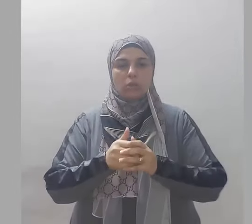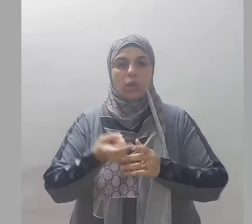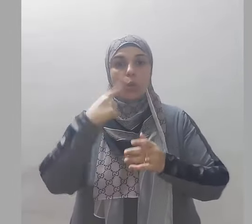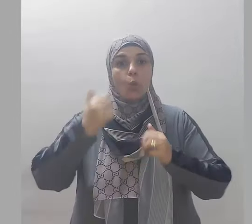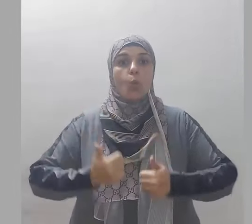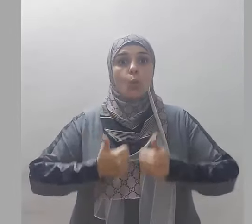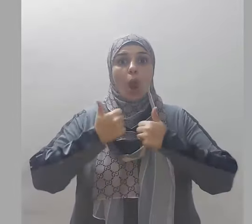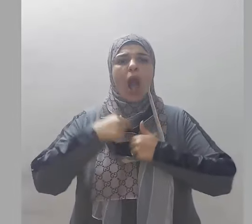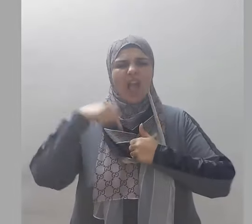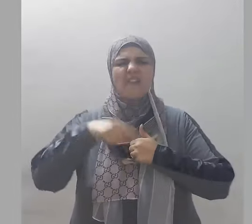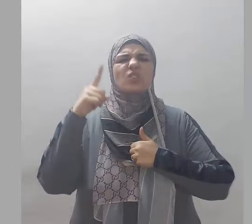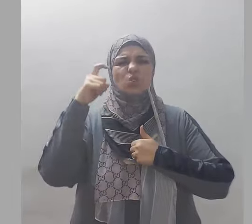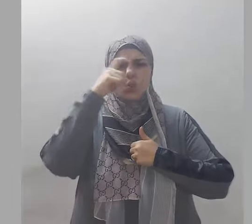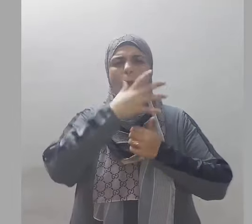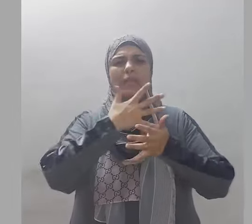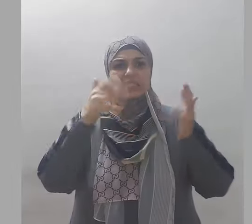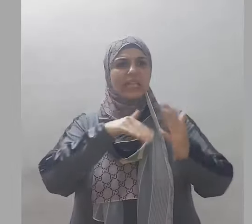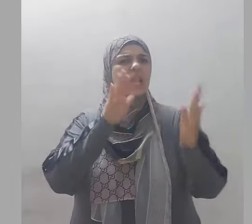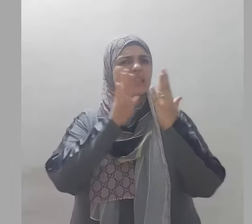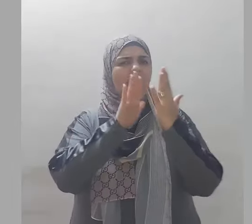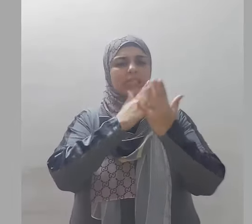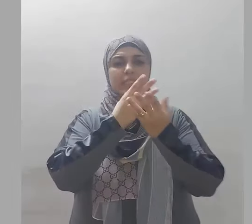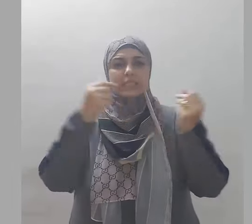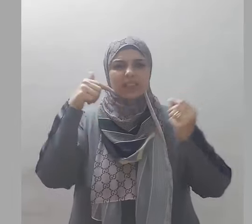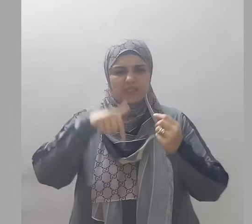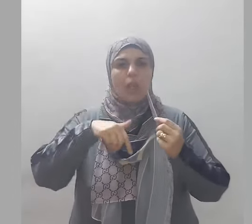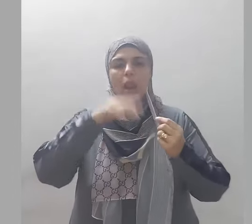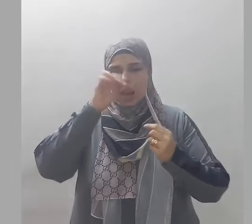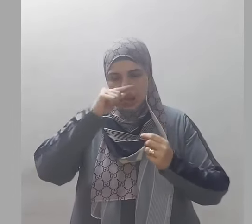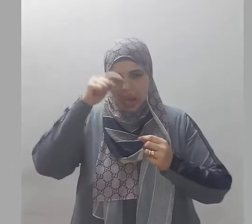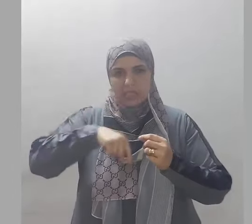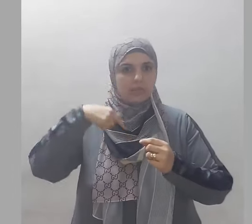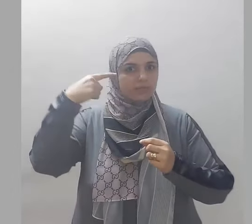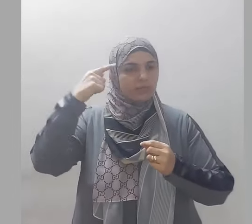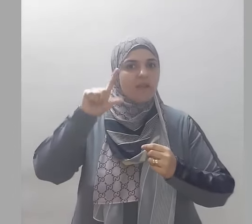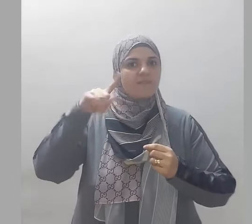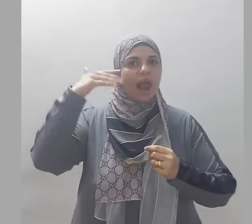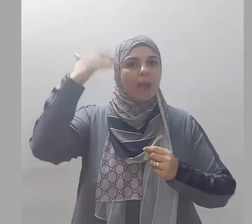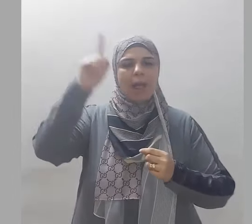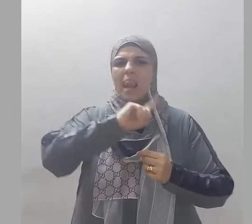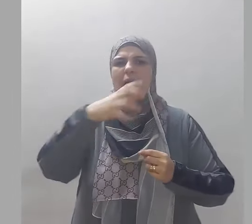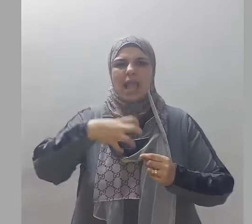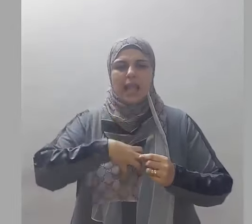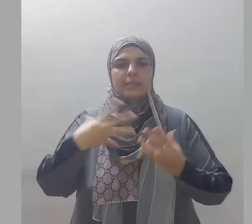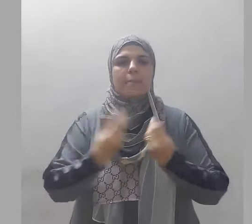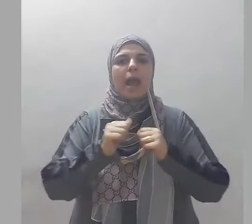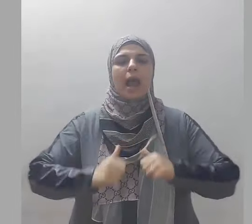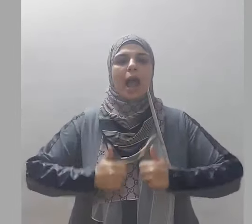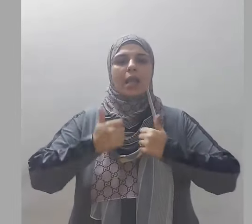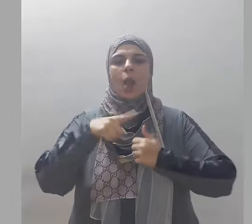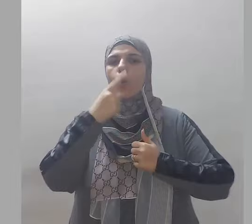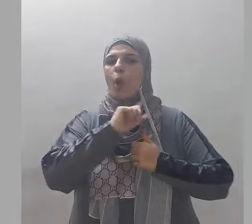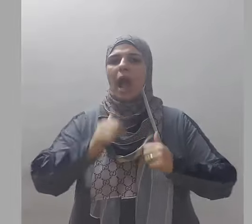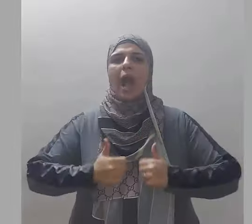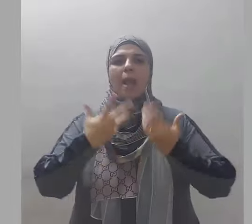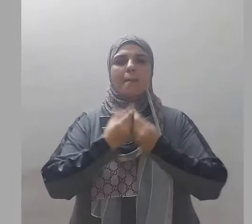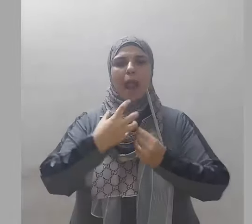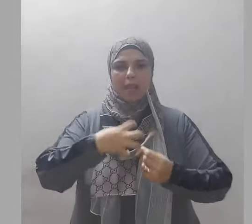رغم صعوبتها وتحدياتها مفعمة بالأمل، فلا يأس مع الحياة ولا حياة مع اليأس.